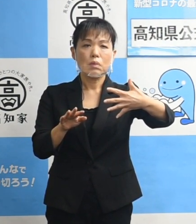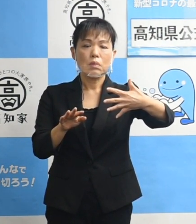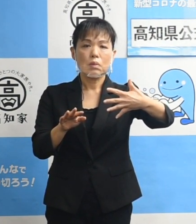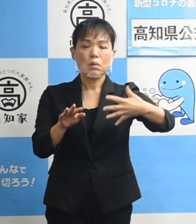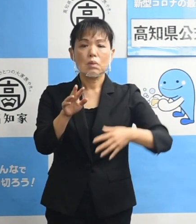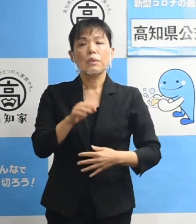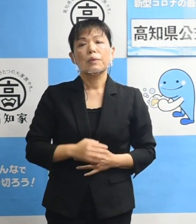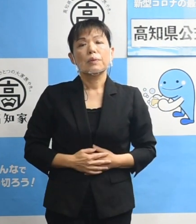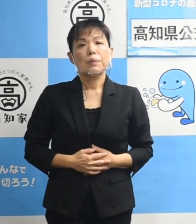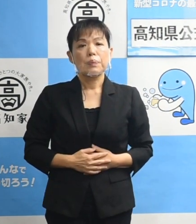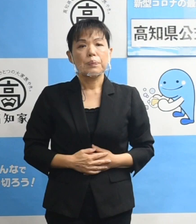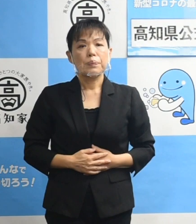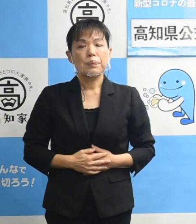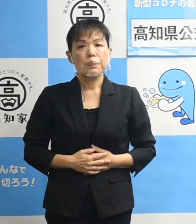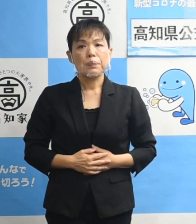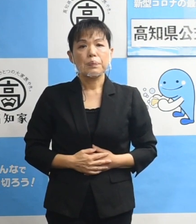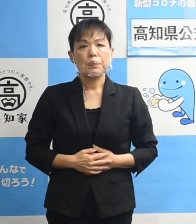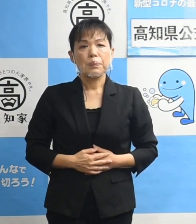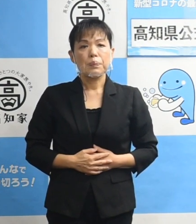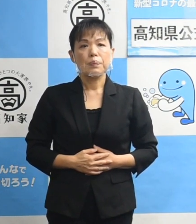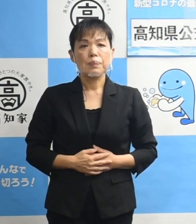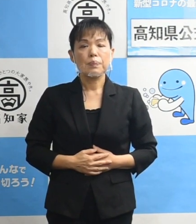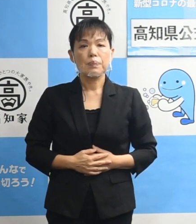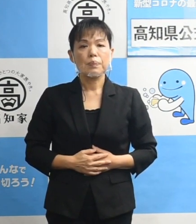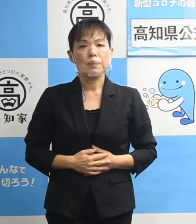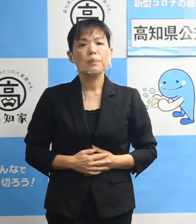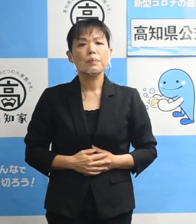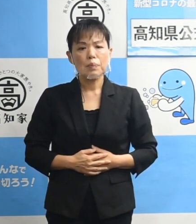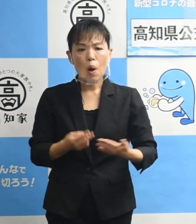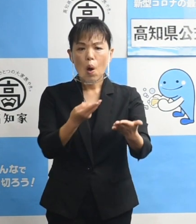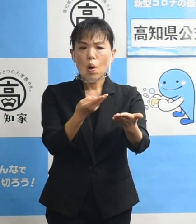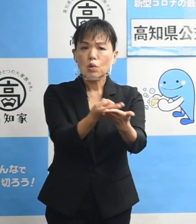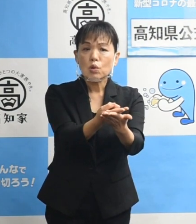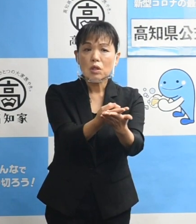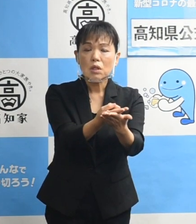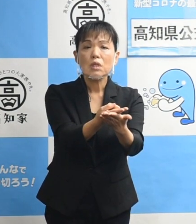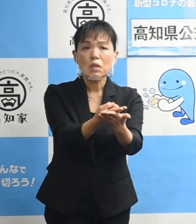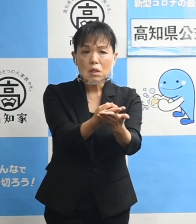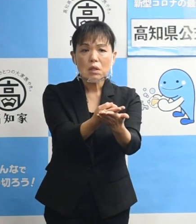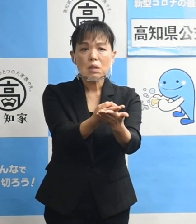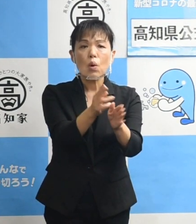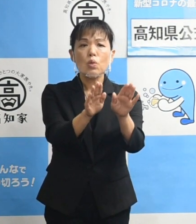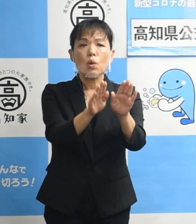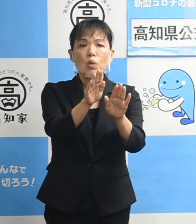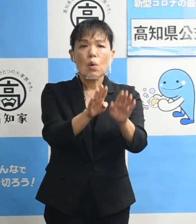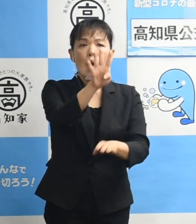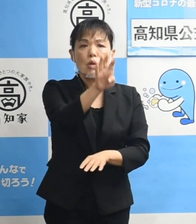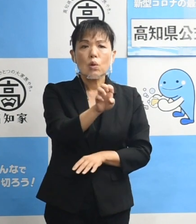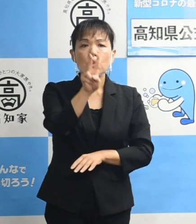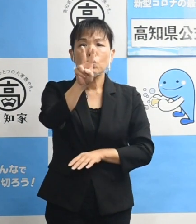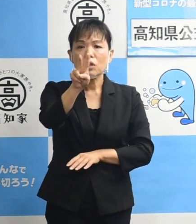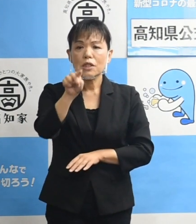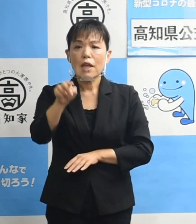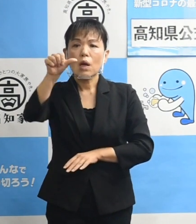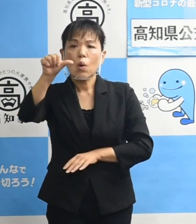にございますように、このいわゆる病床の占有率に関して申しますと、42.5%